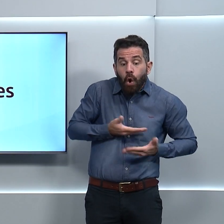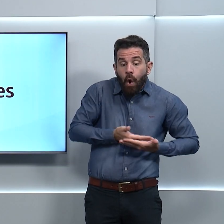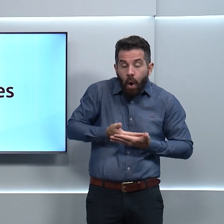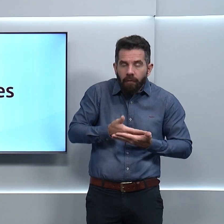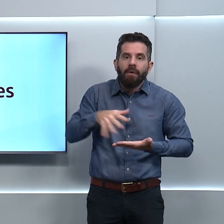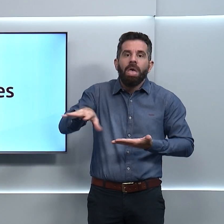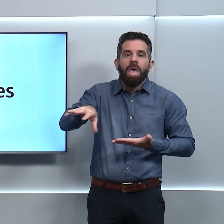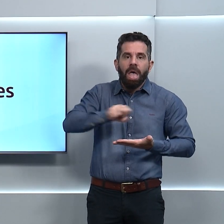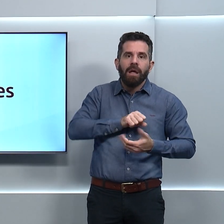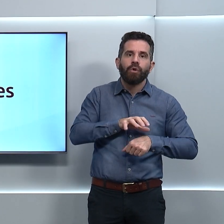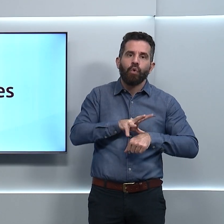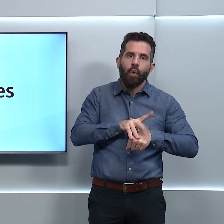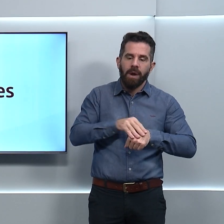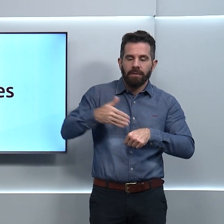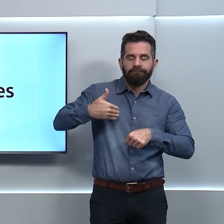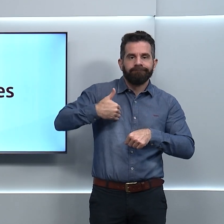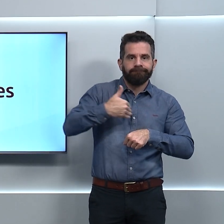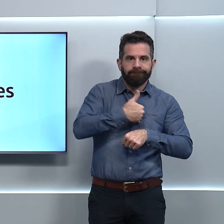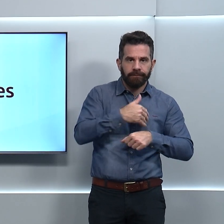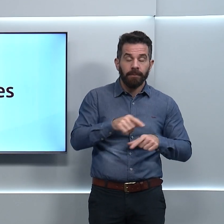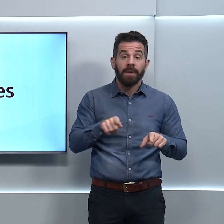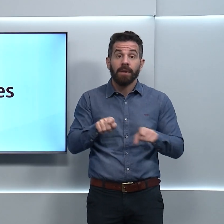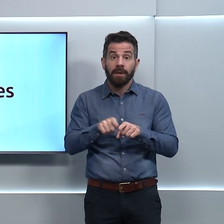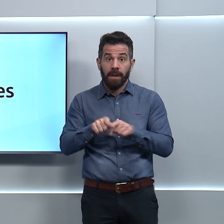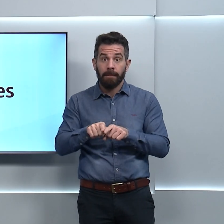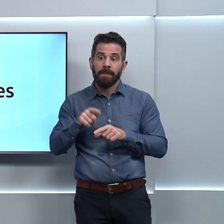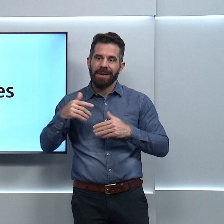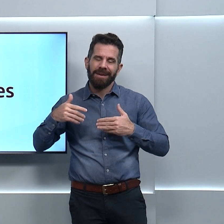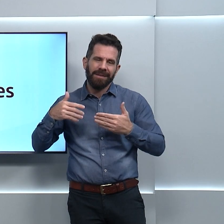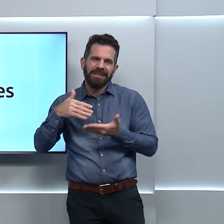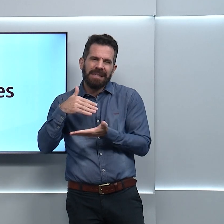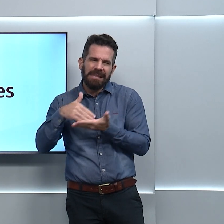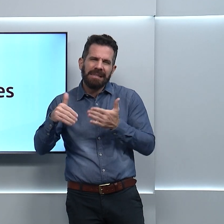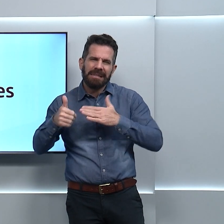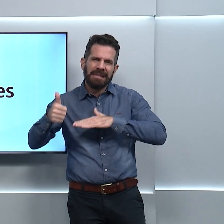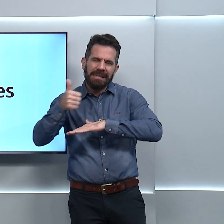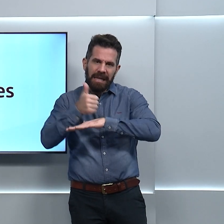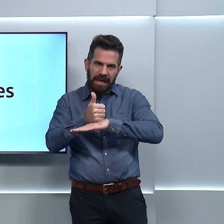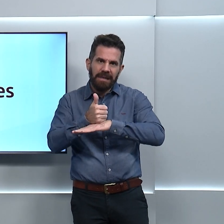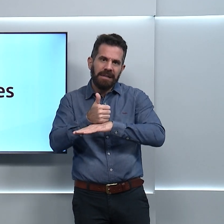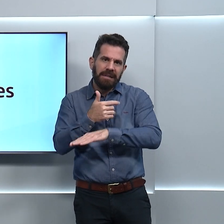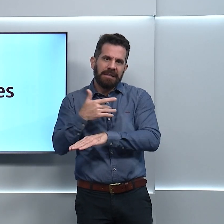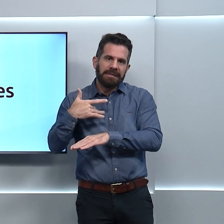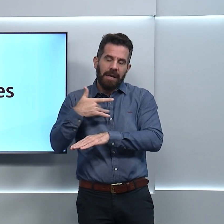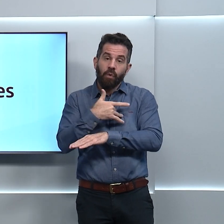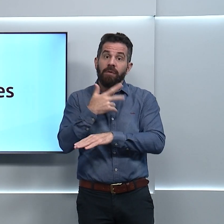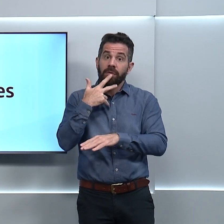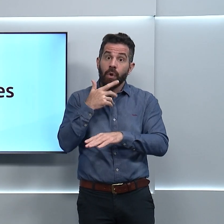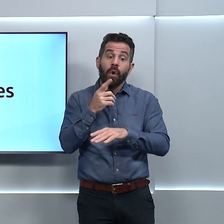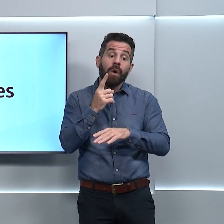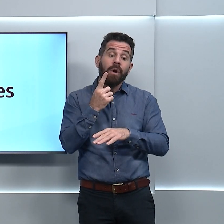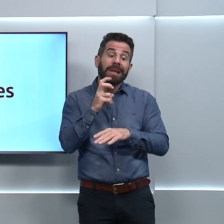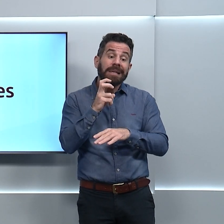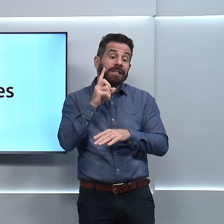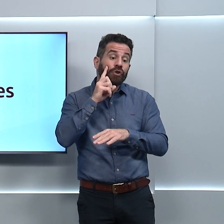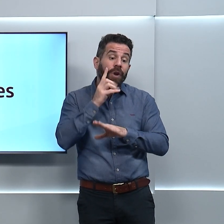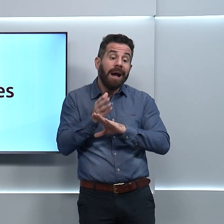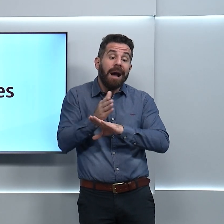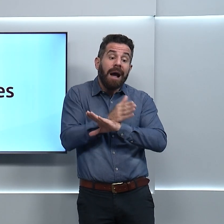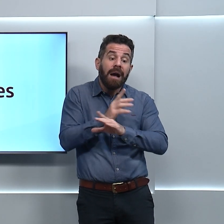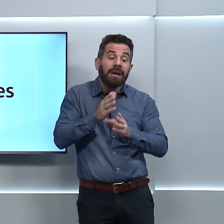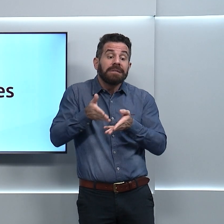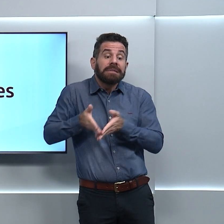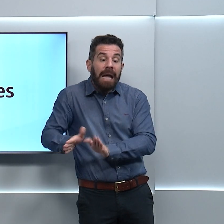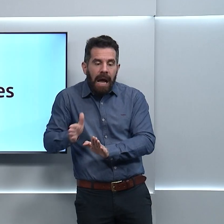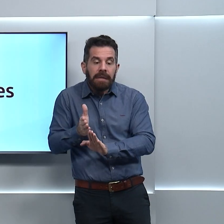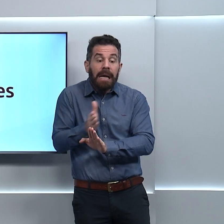Saúde orienta que a vacina seja administrada até 15 dias antes do parto e que as gestantes recebam uma dose